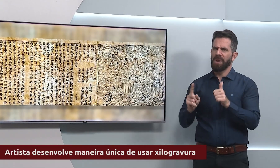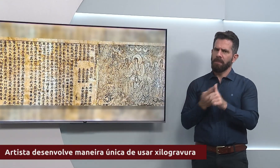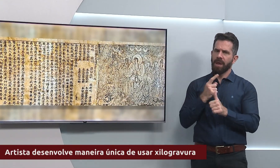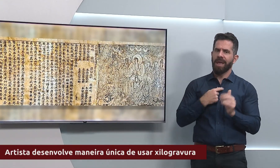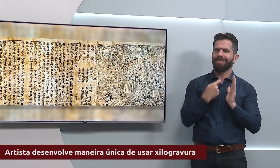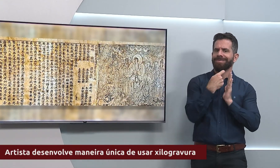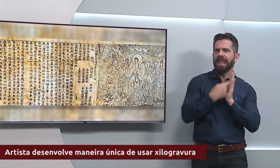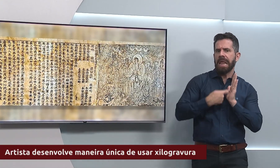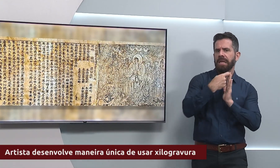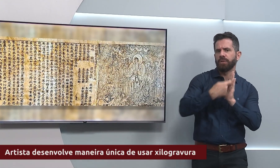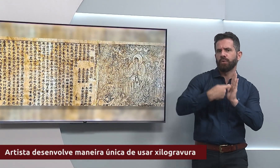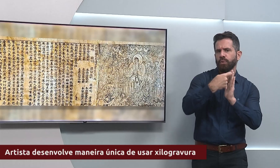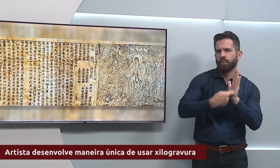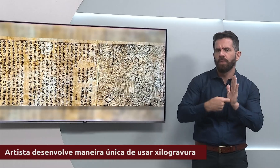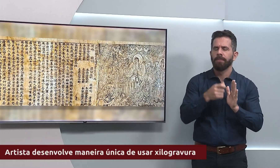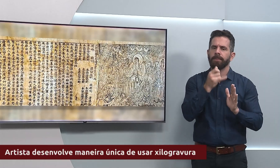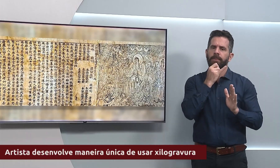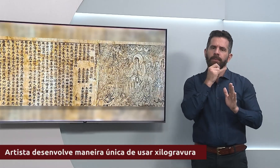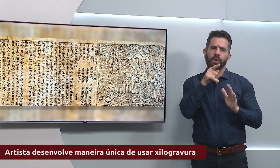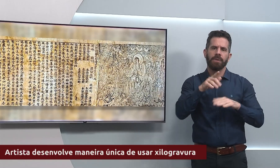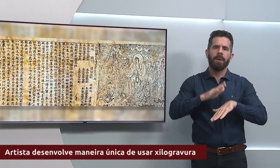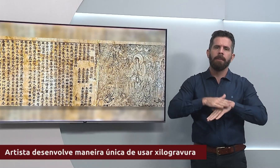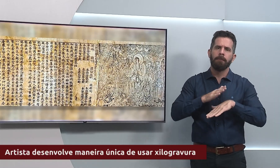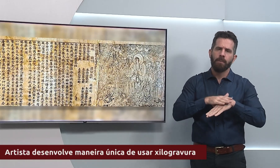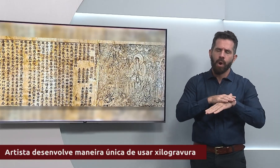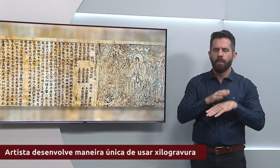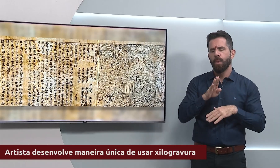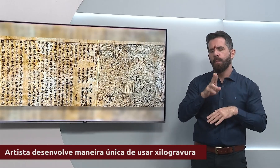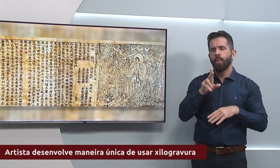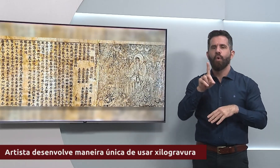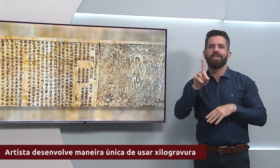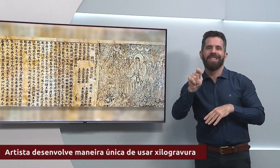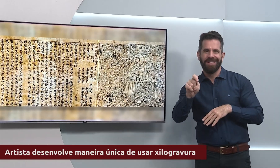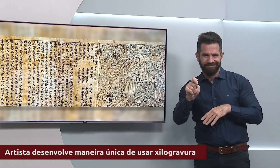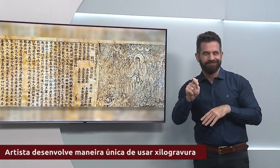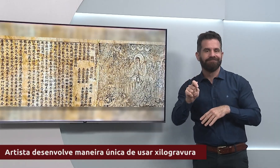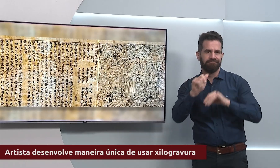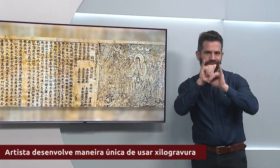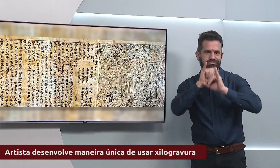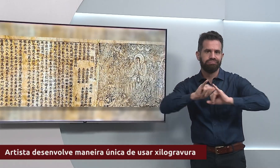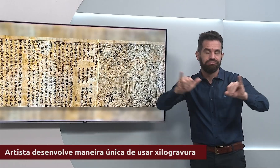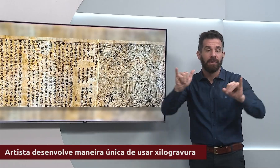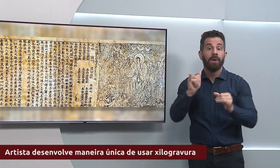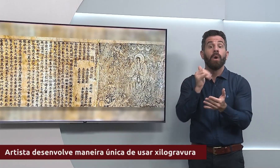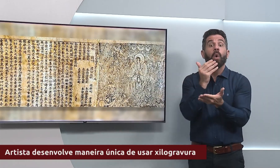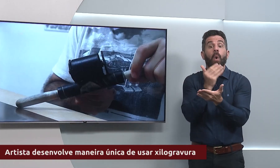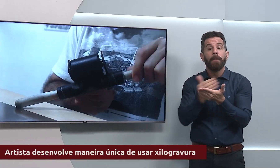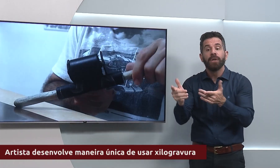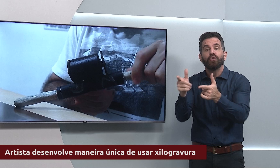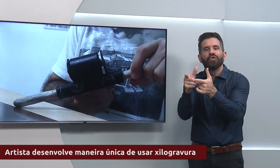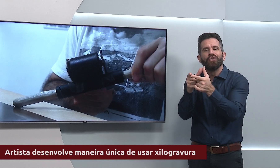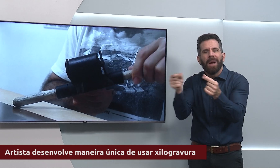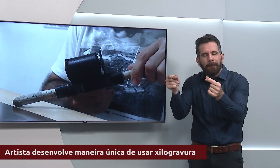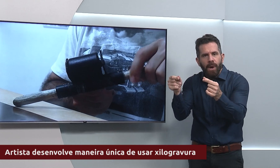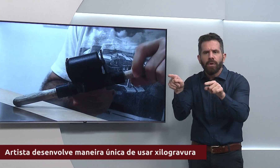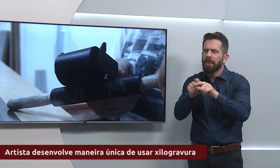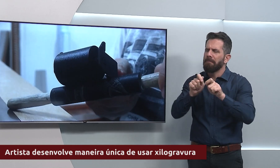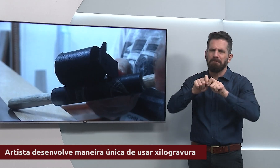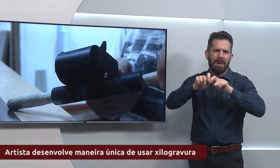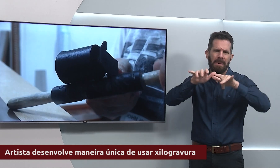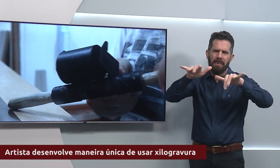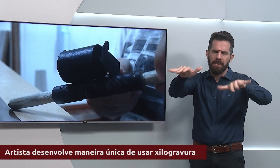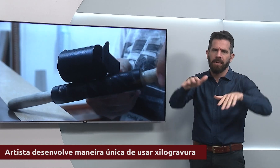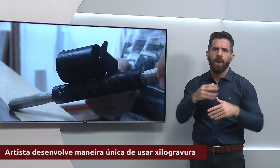textos como escrituras budistas, cresceu e chegou ao Japão, de onde logo se espalhou. O processo de